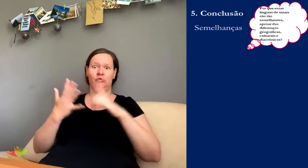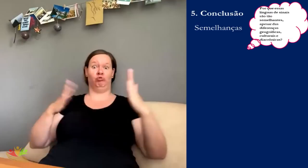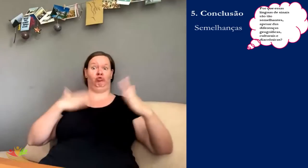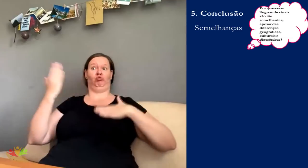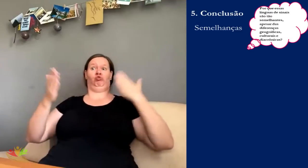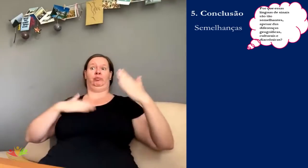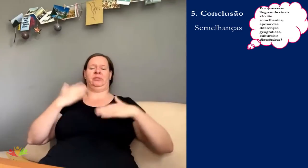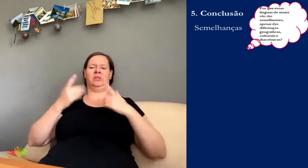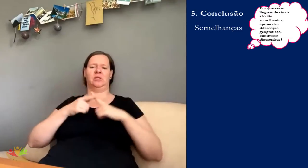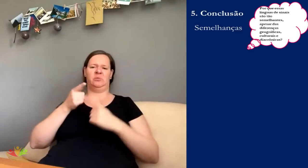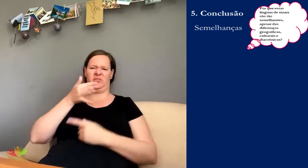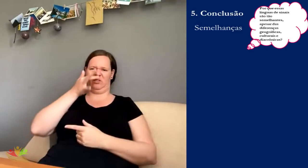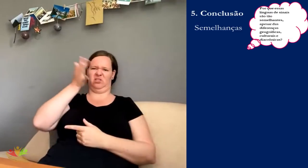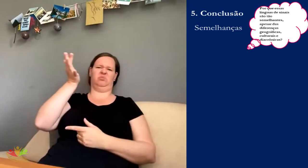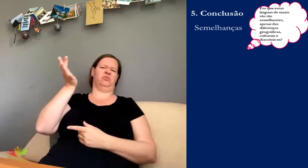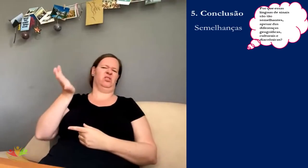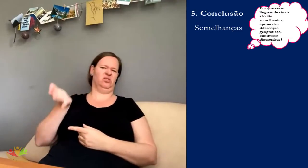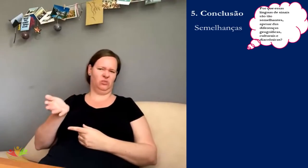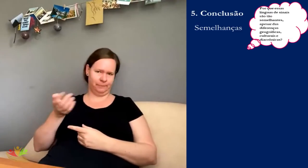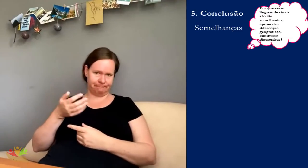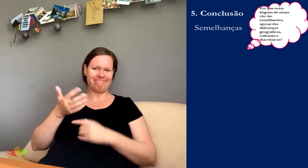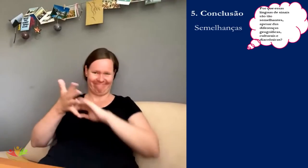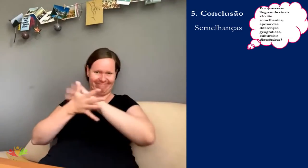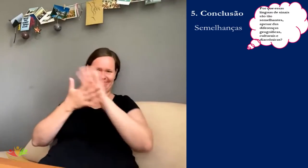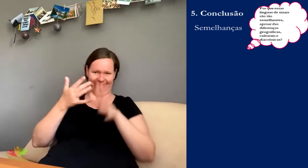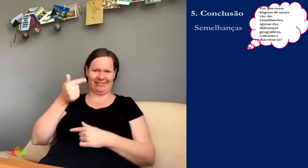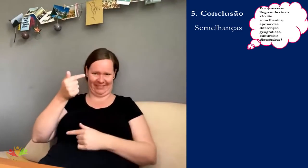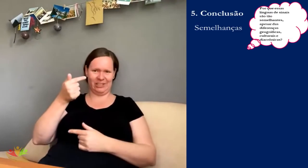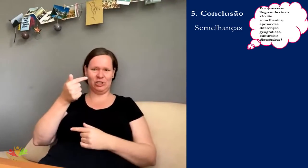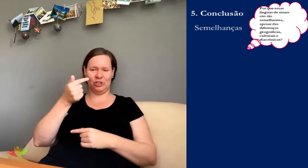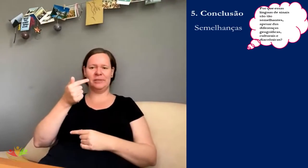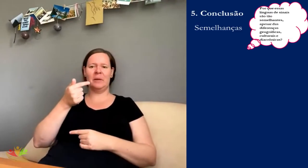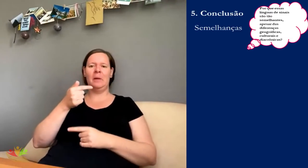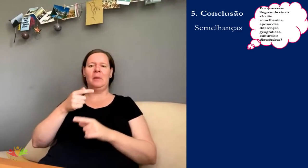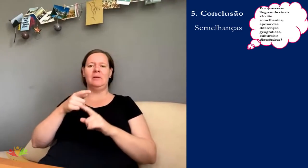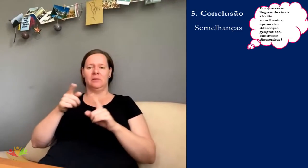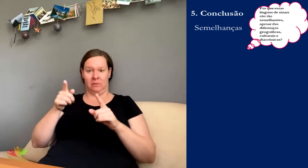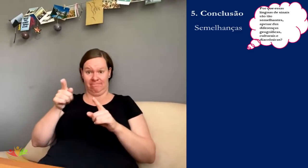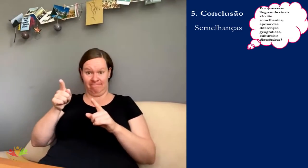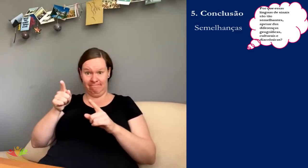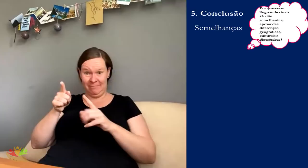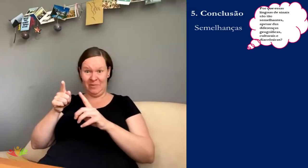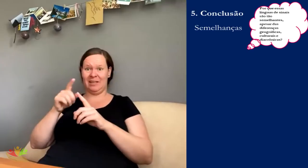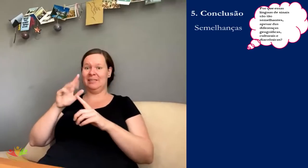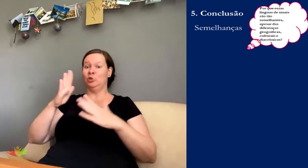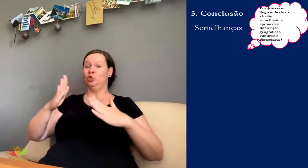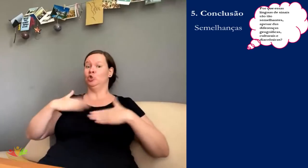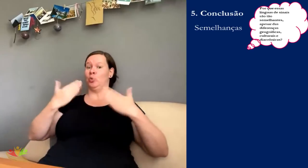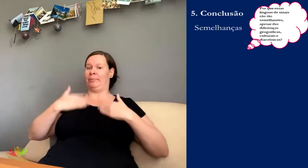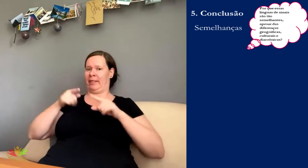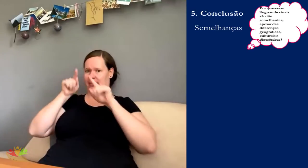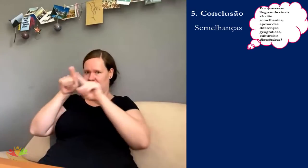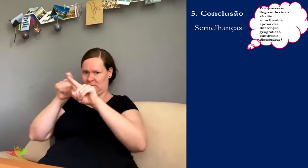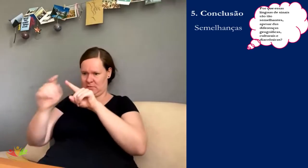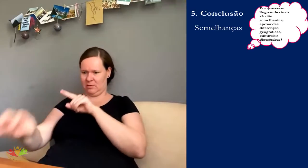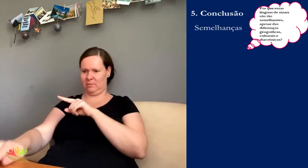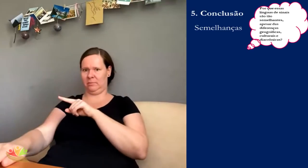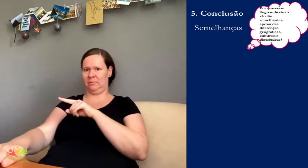quando expressam tristeza, medo ou susto ou surpresa.